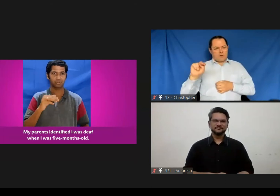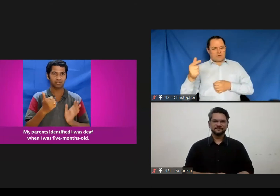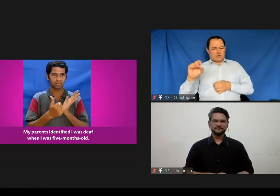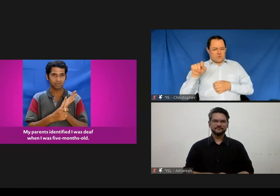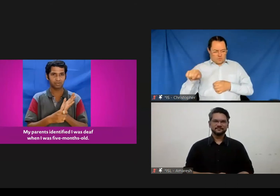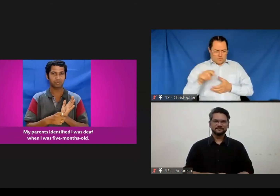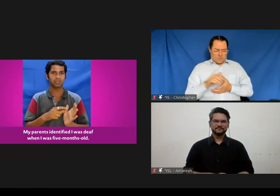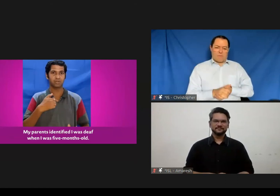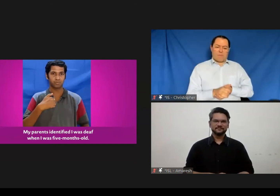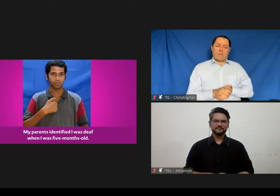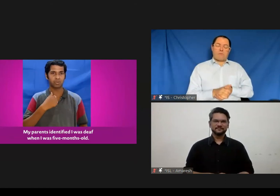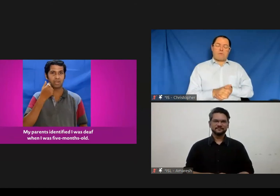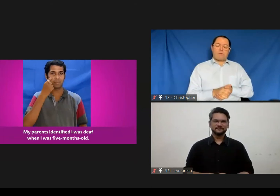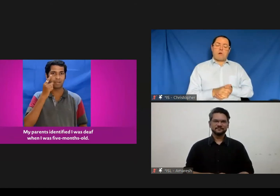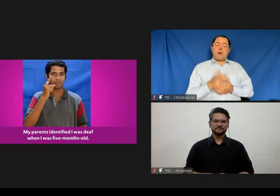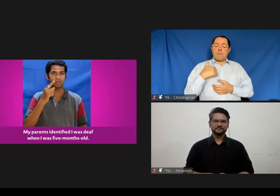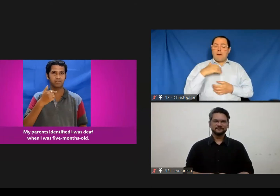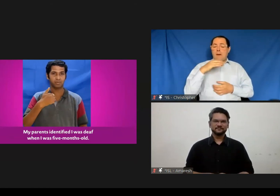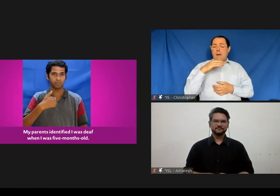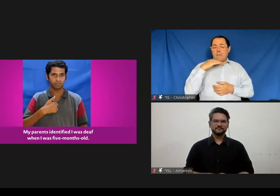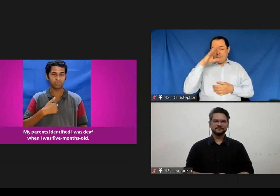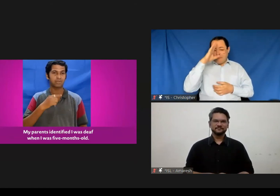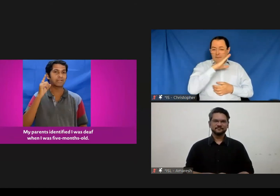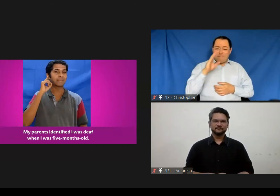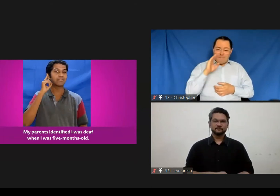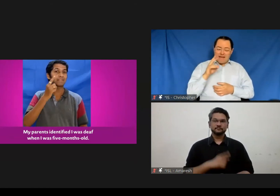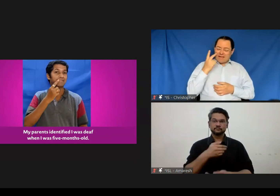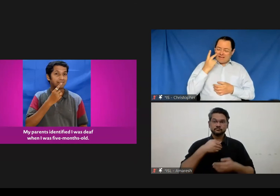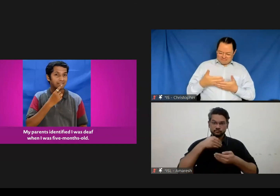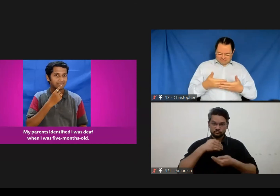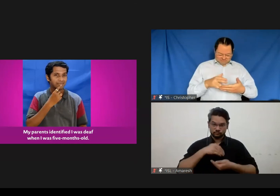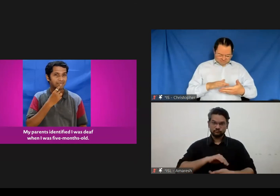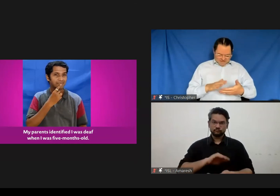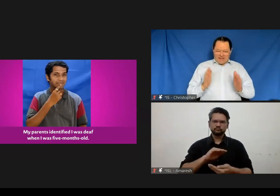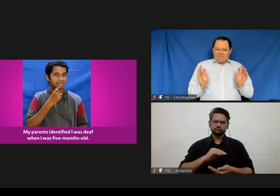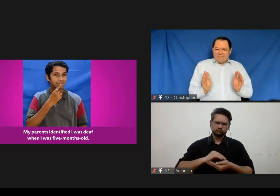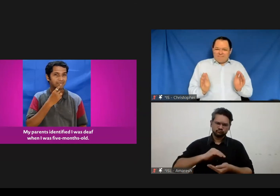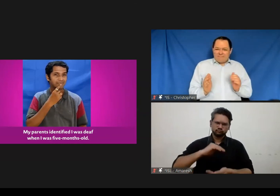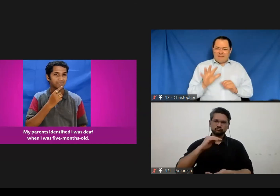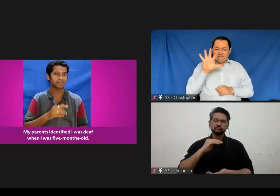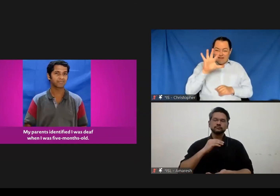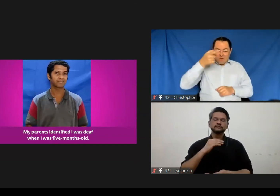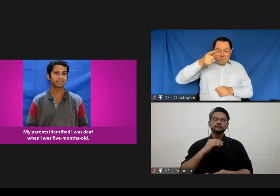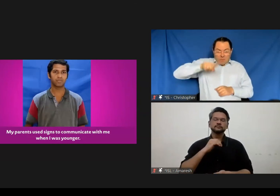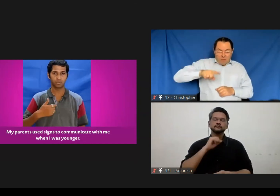Mate Panchamaso Bede, Mo Bapama, Mu, डेप थिबा जानिथिले